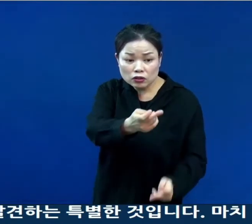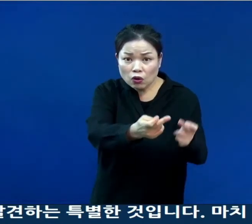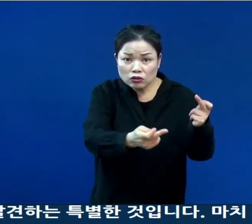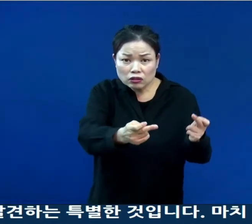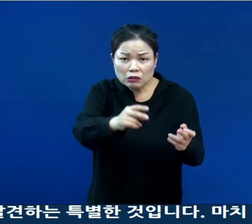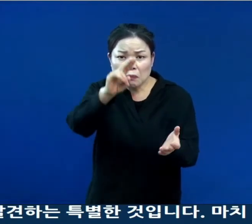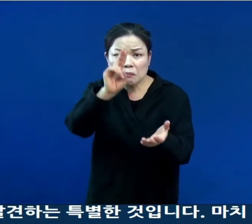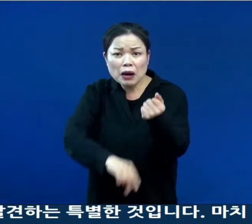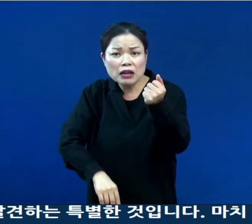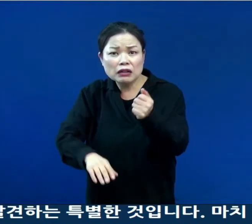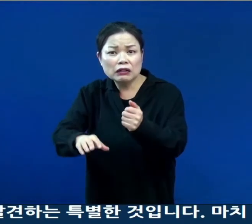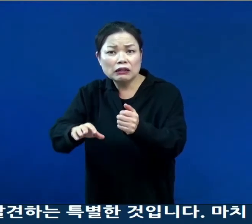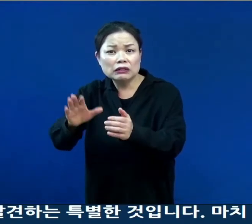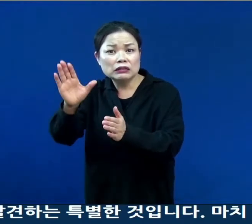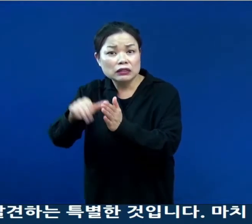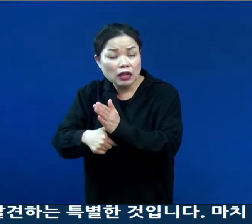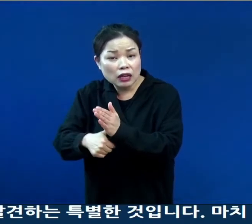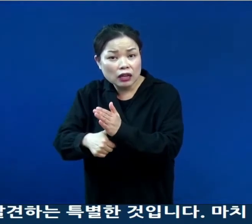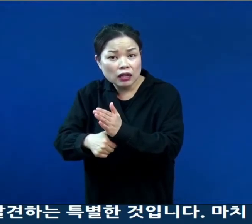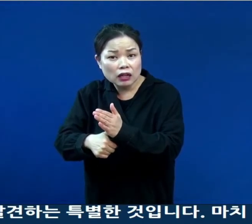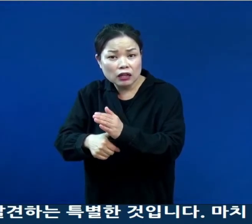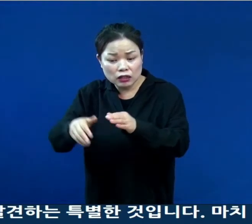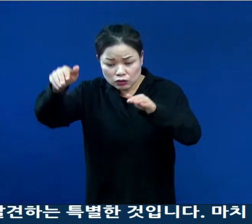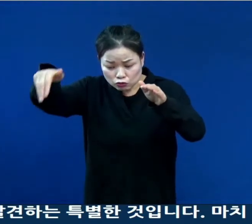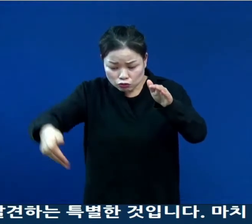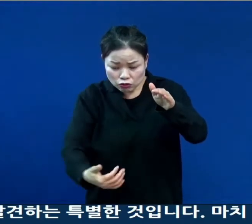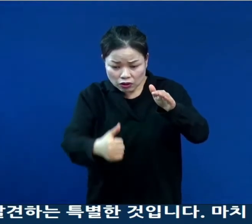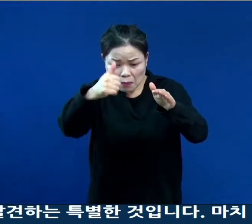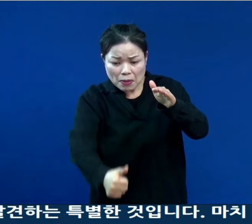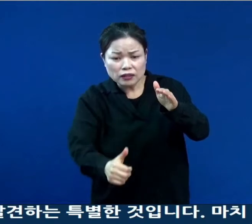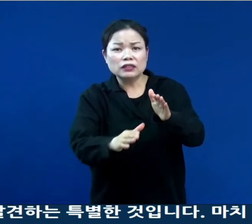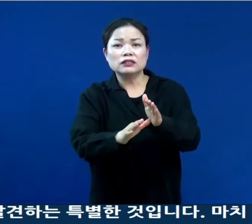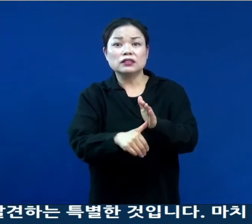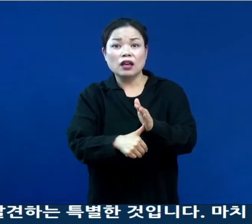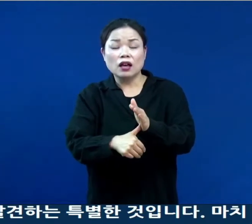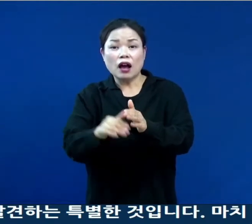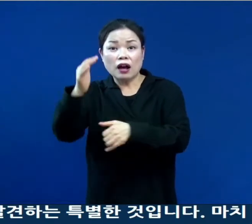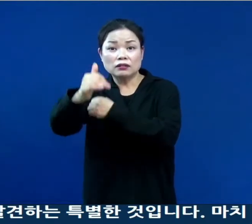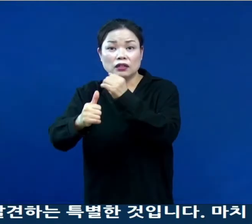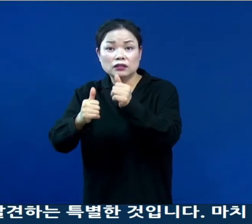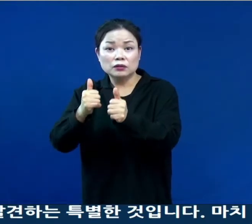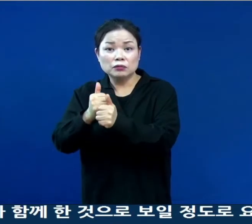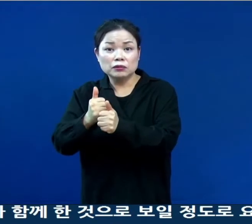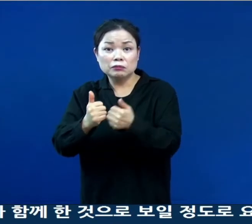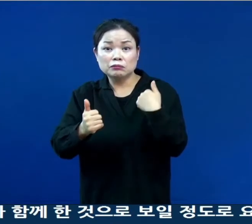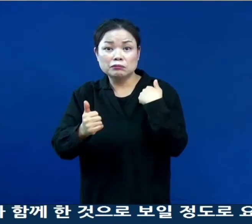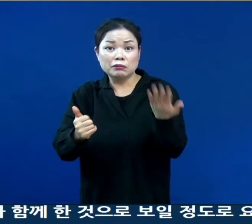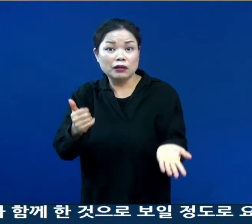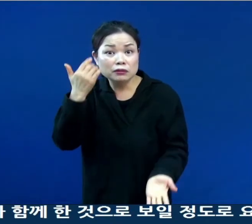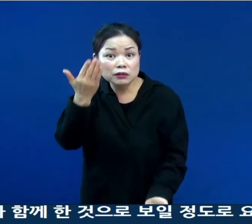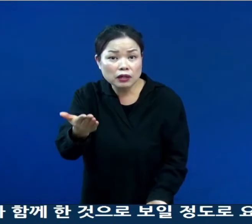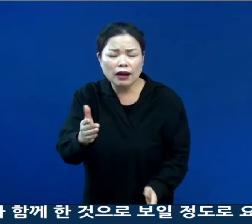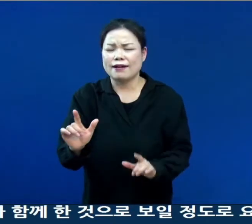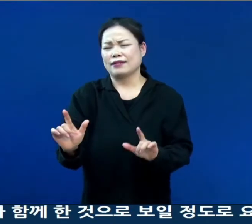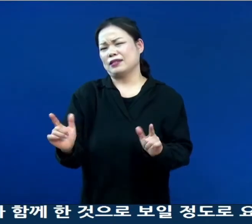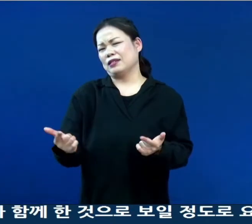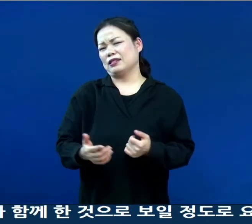형제들에게 팔릴 때는, 그리고 그가 구덩이에 빠졌을 때는 하나님께서 부지하셨습니까?